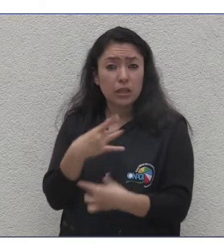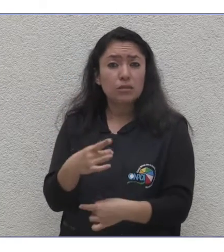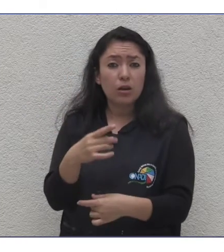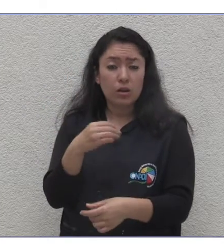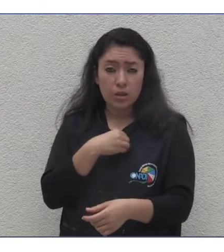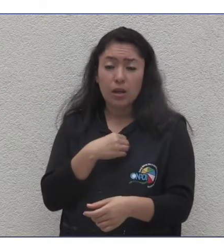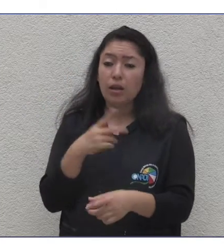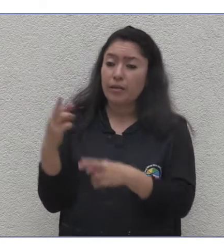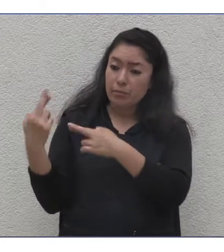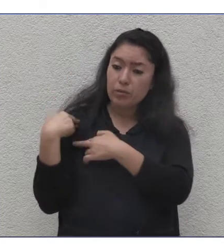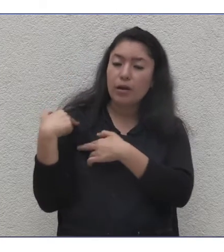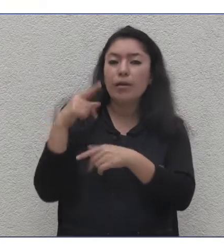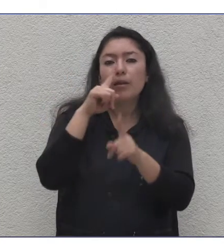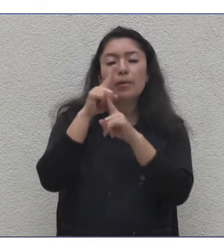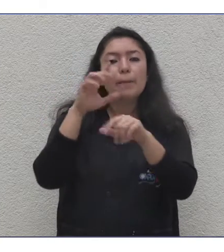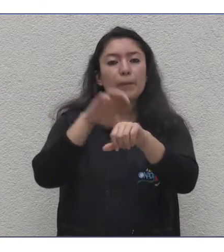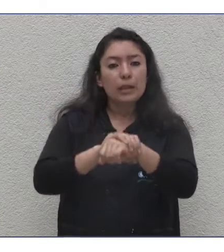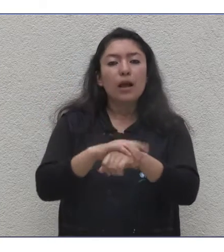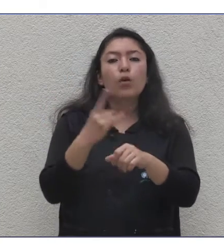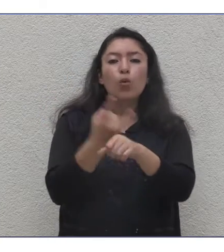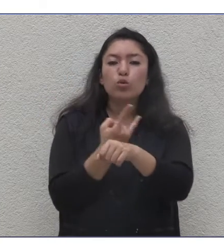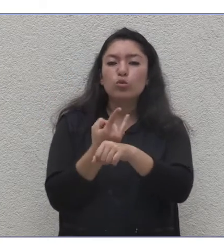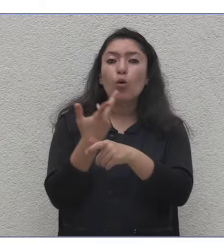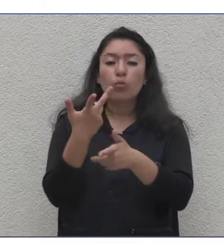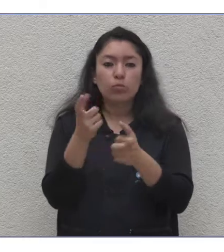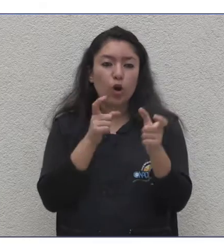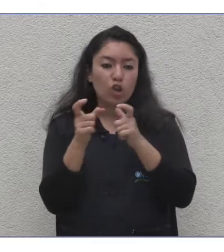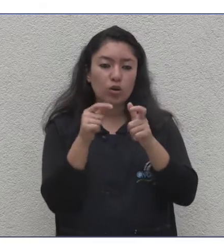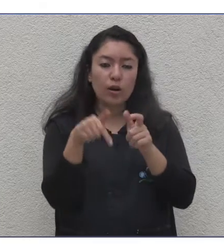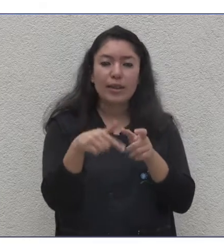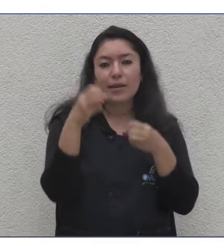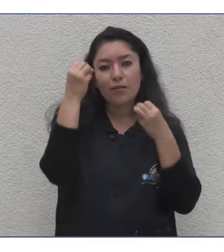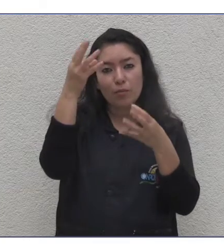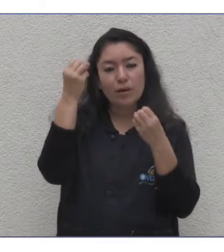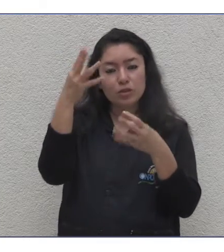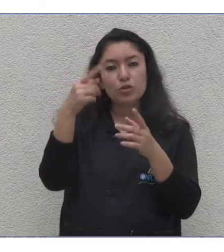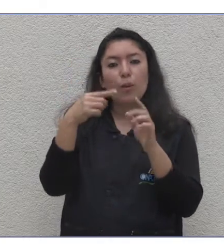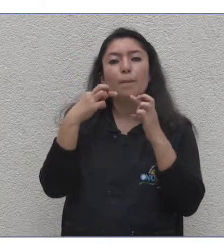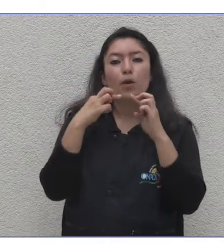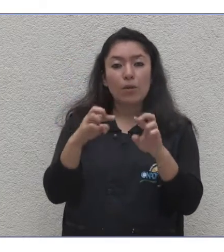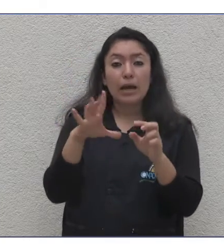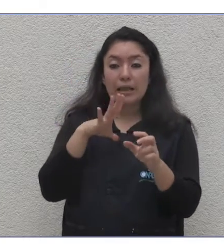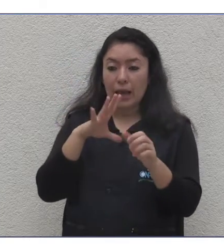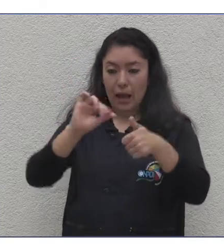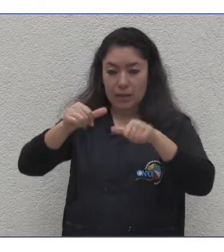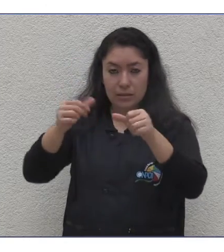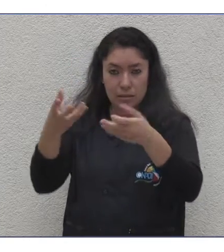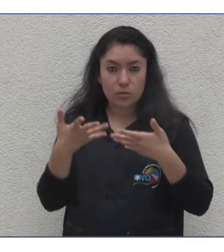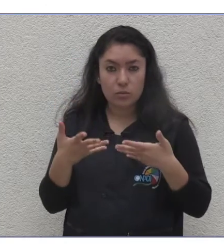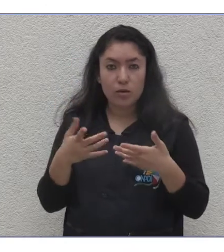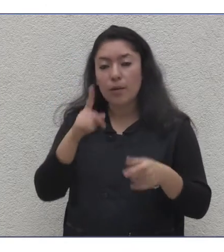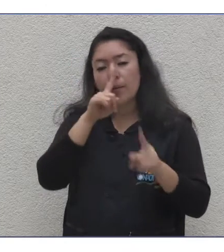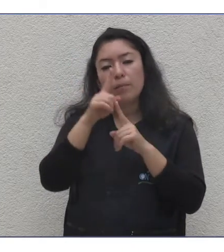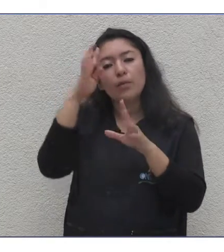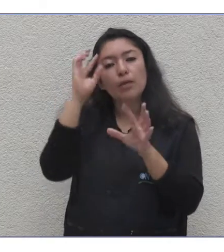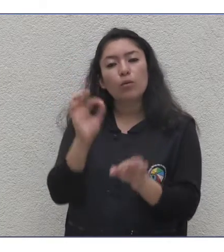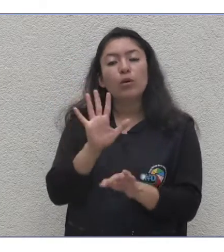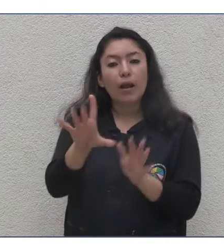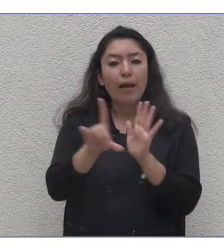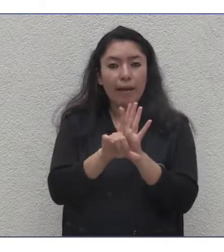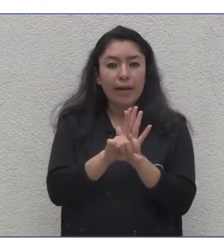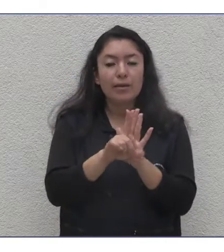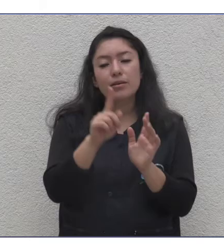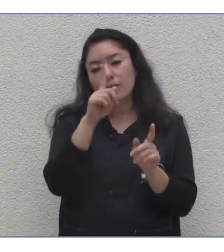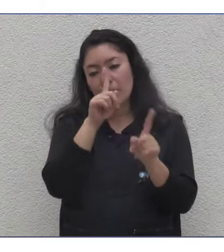responsabilidad penal y civil por el uso, manejo o difusión de la información pública a la que tenga acceso, de conformidad con la